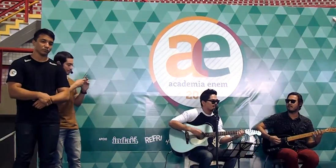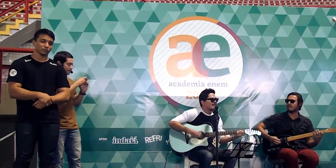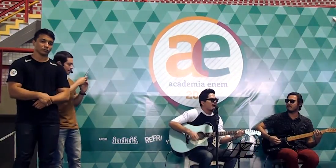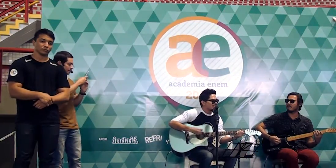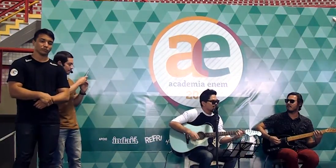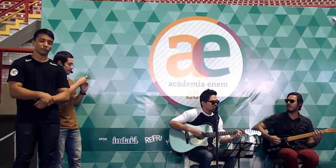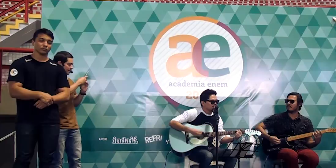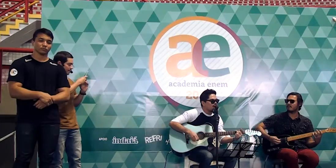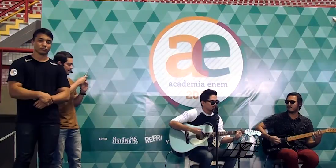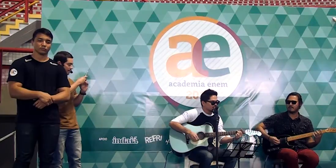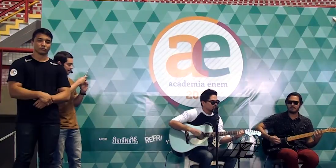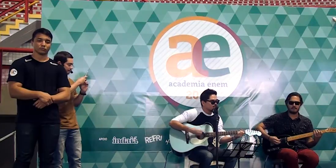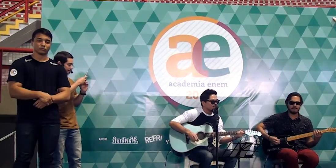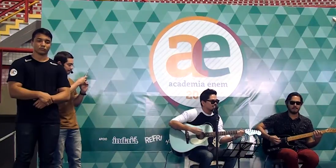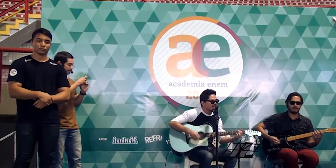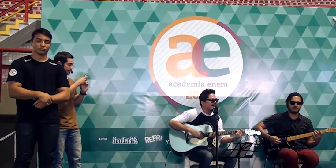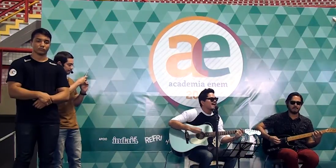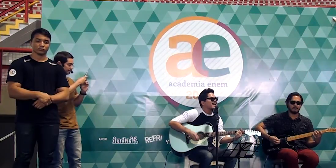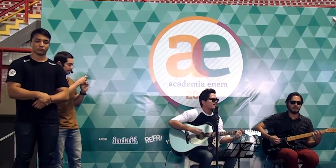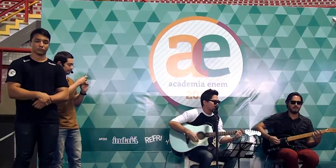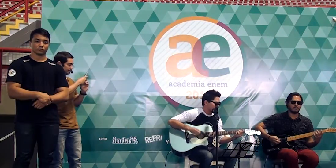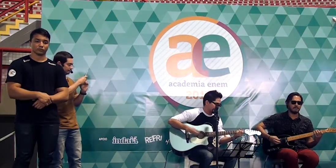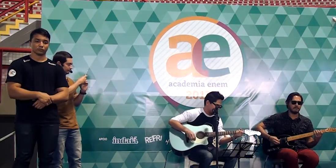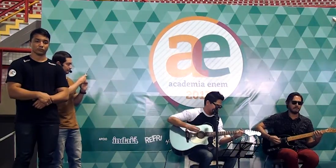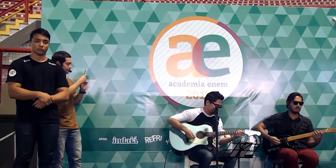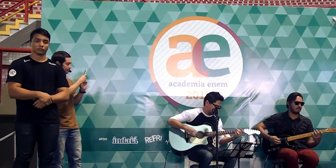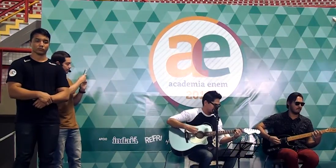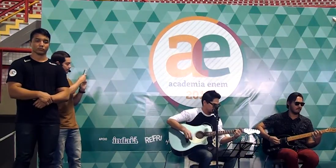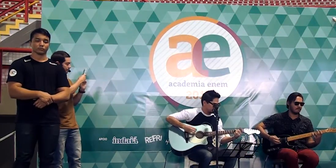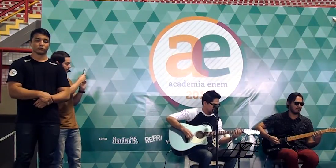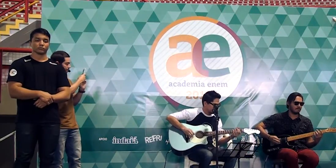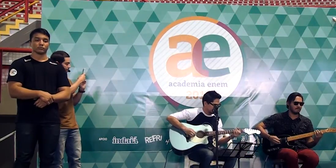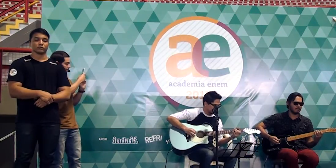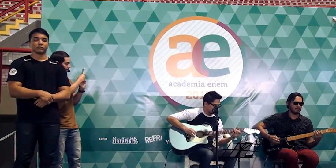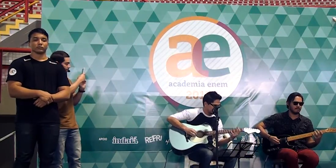Inútil, a gente somos inútil.